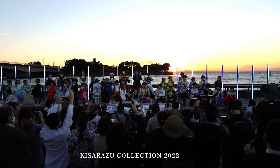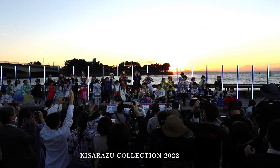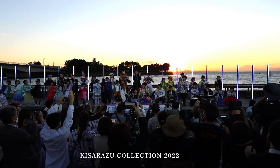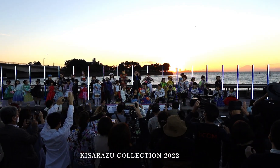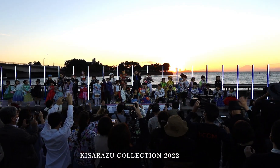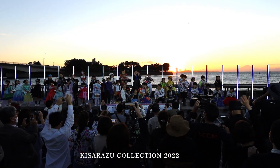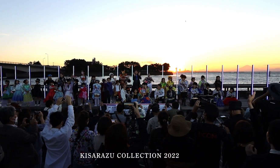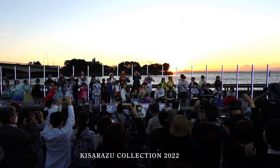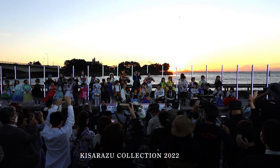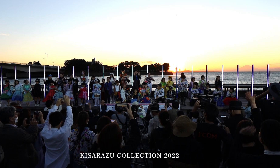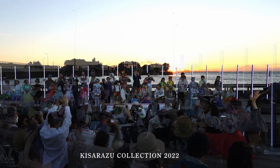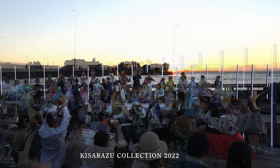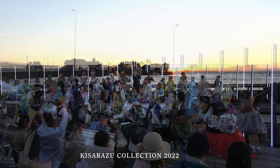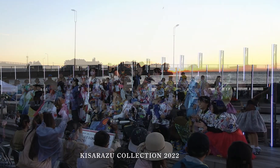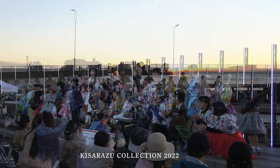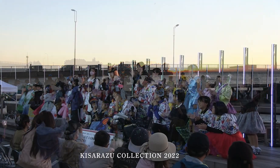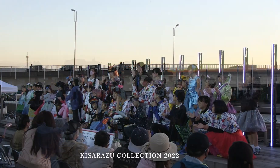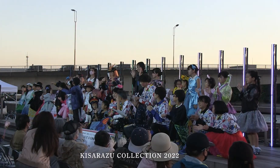らないもの